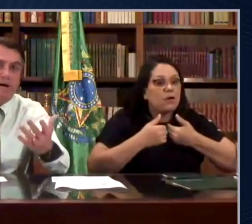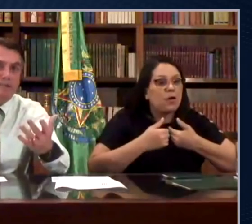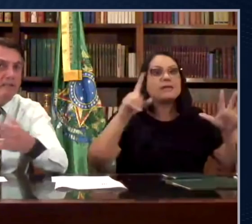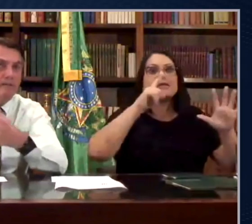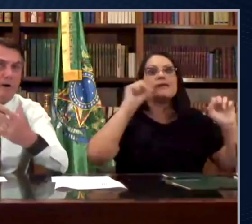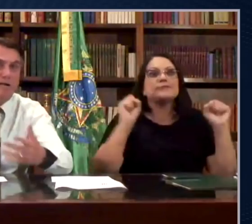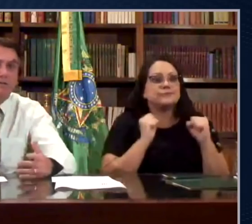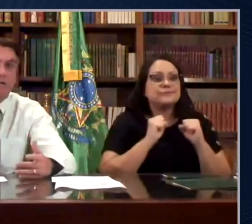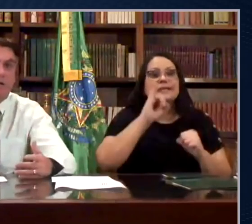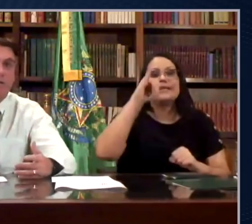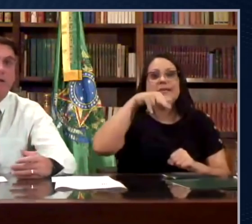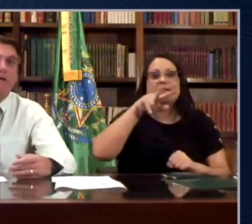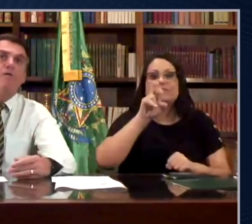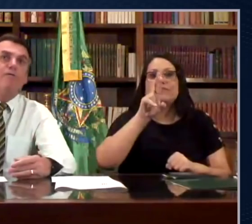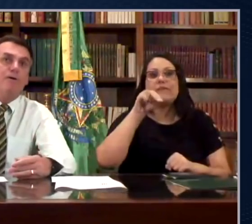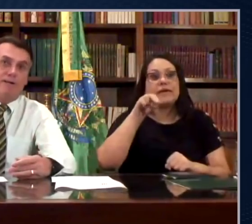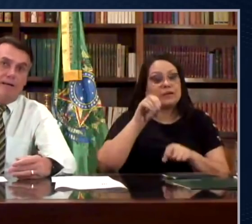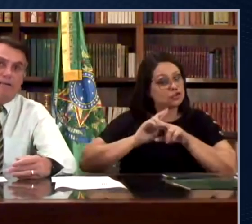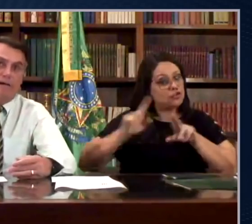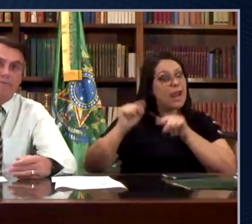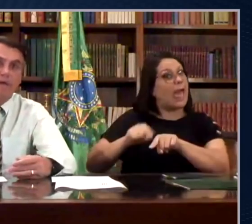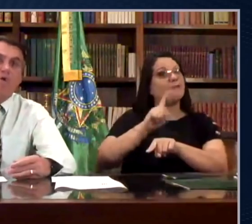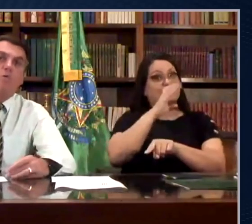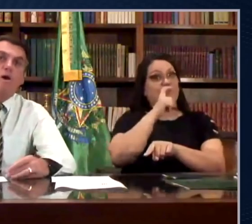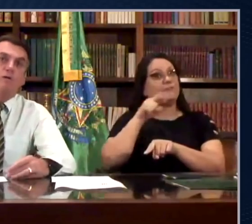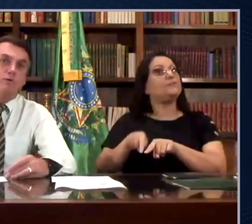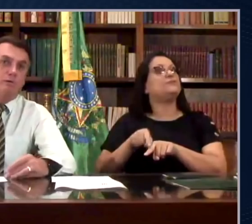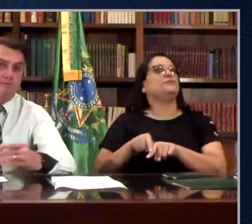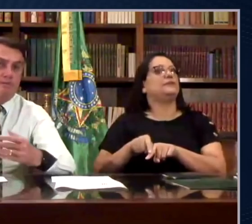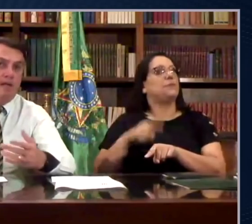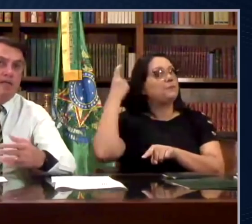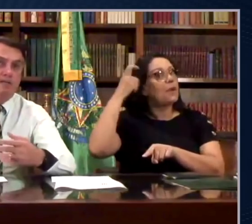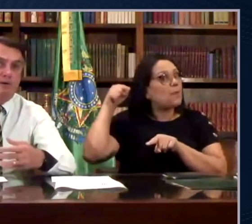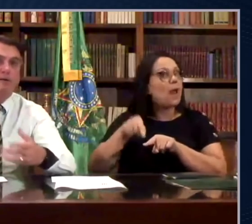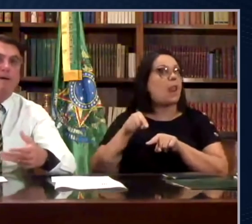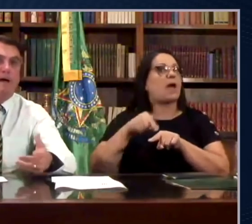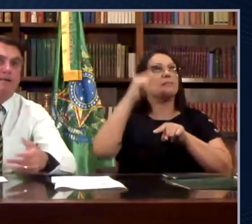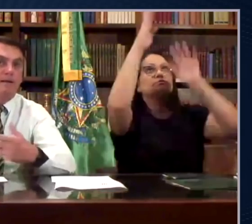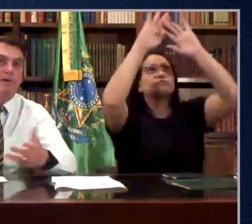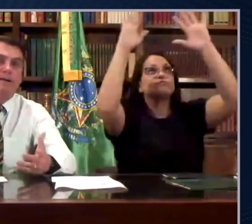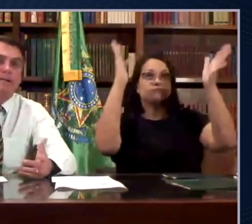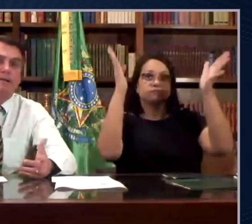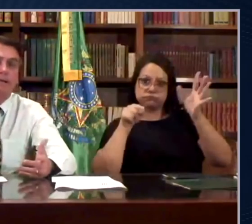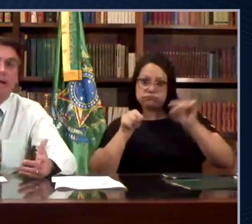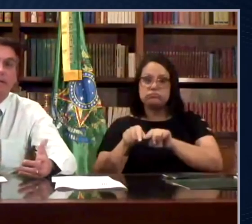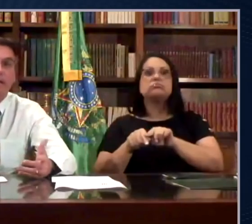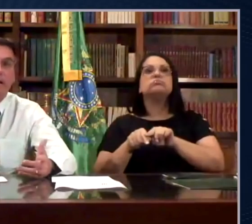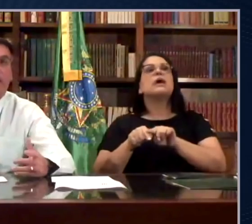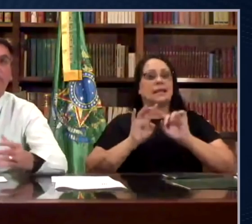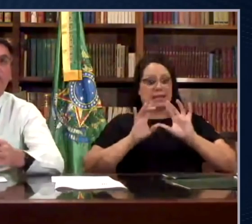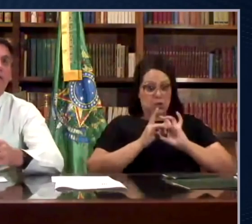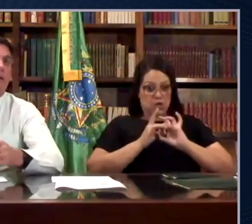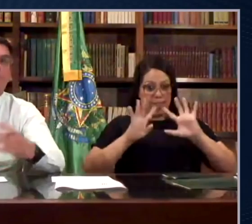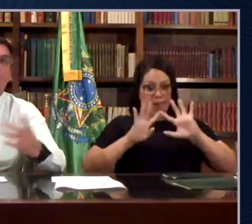serão infectadas em qualquer situação não forem até lá, quando eles for liberado essa quarentena